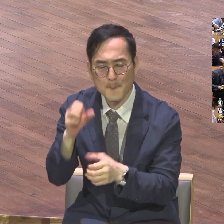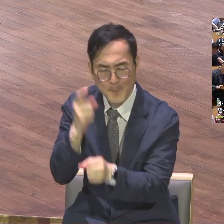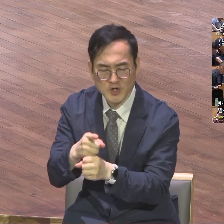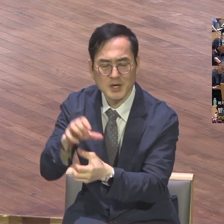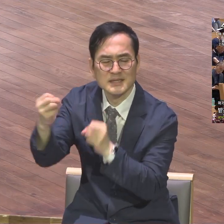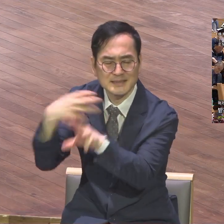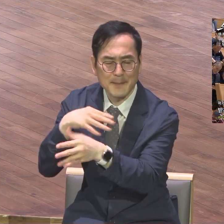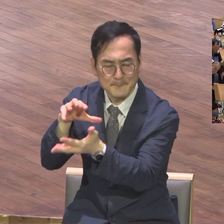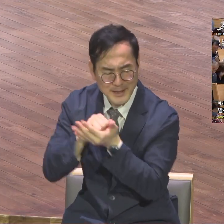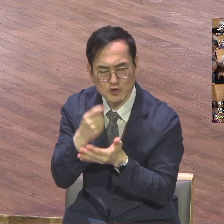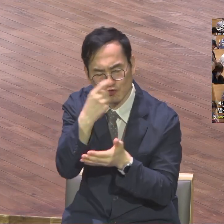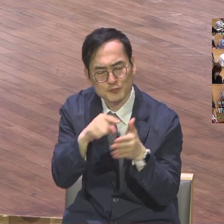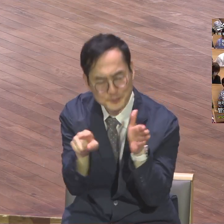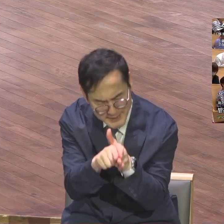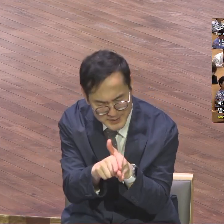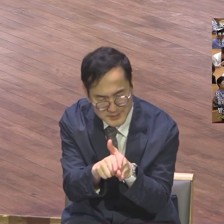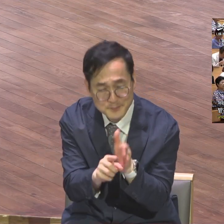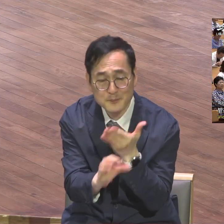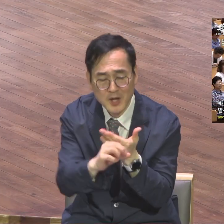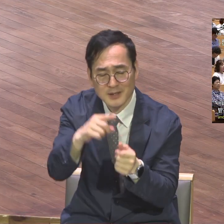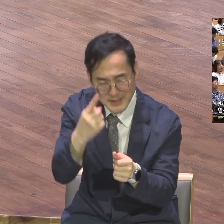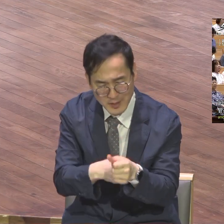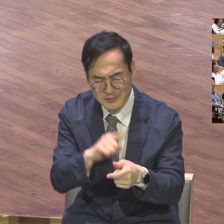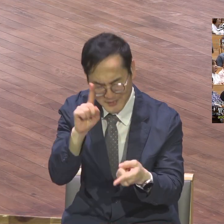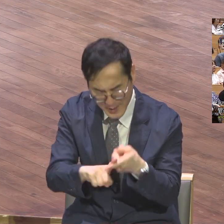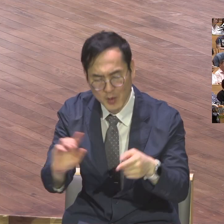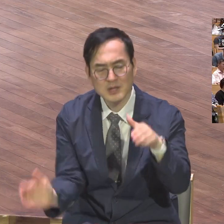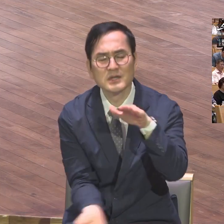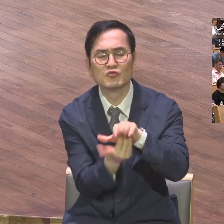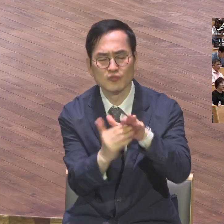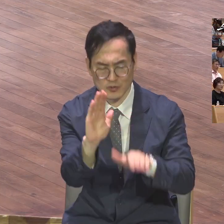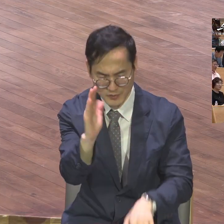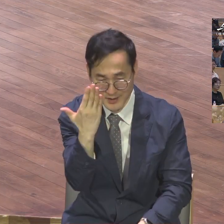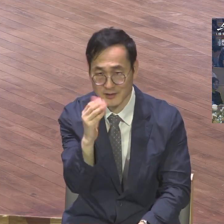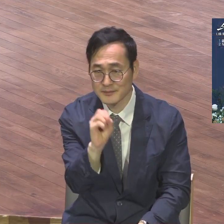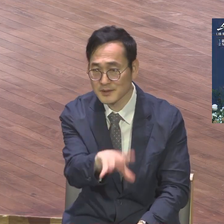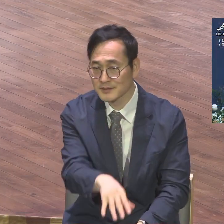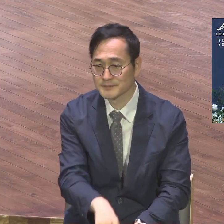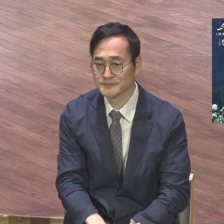믿으라. 그리하면 너에게 그대로 되리라.